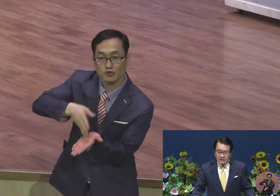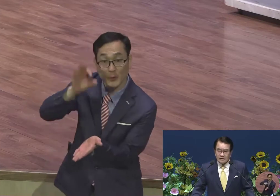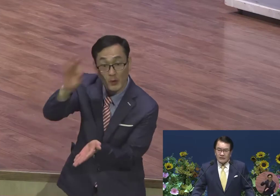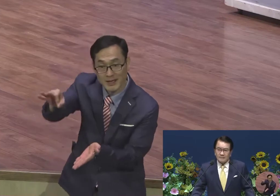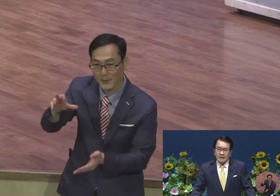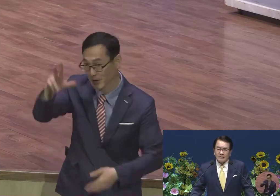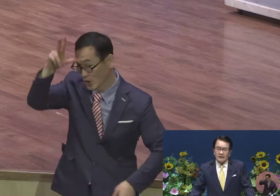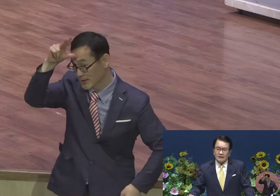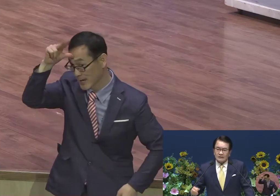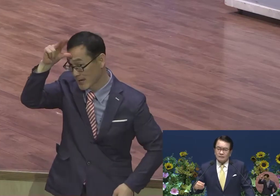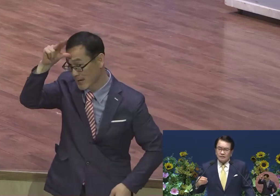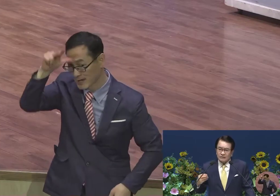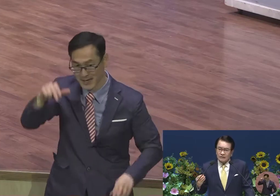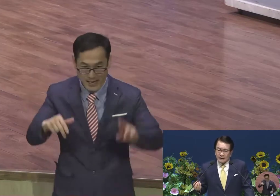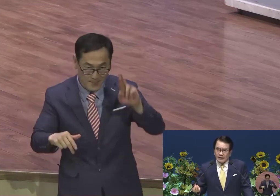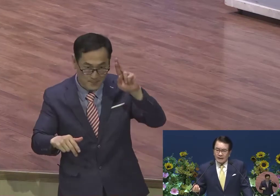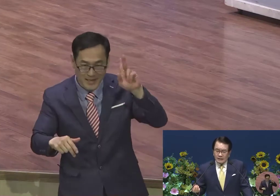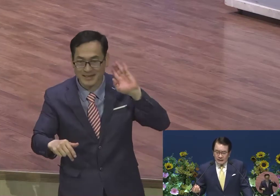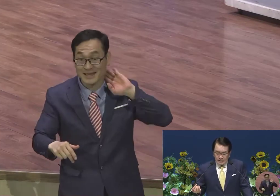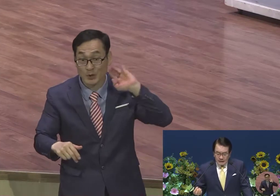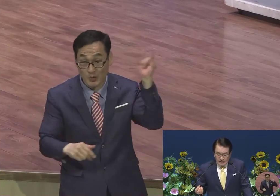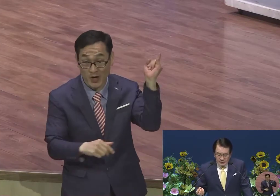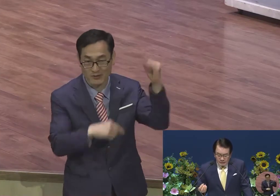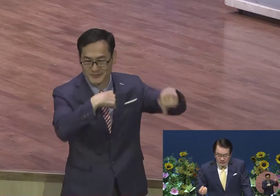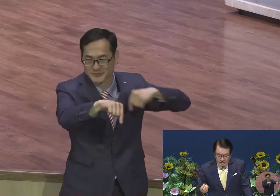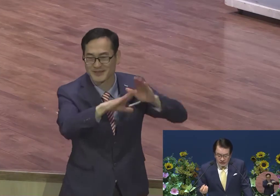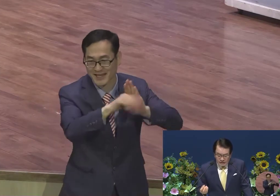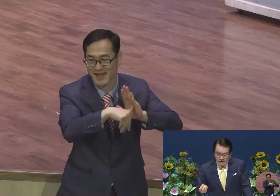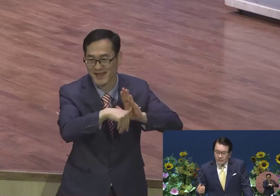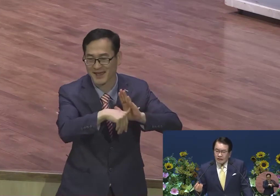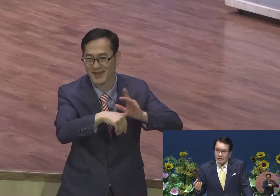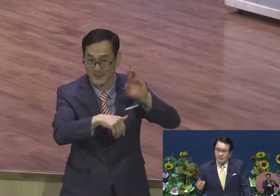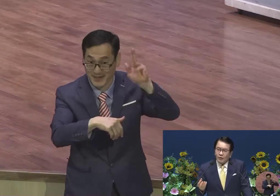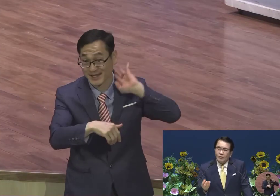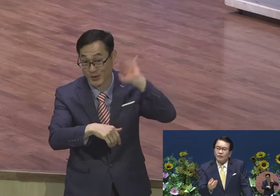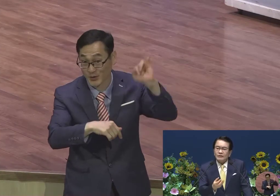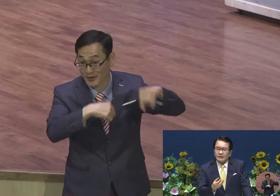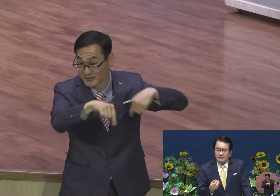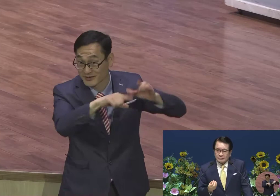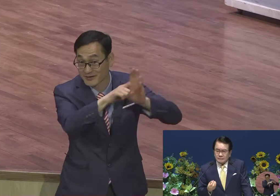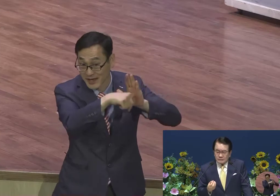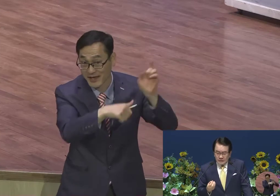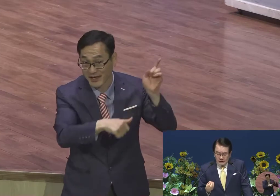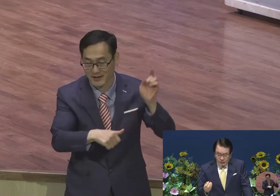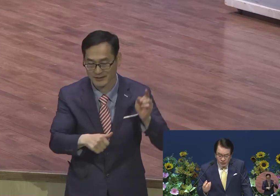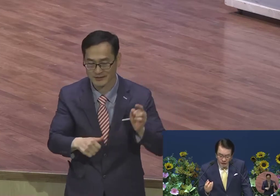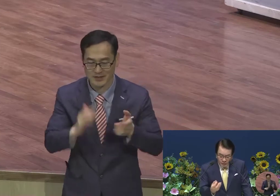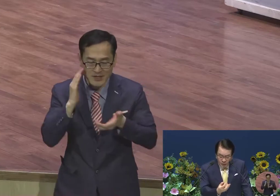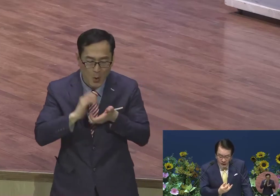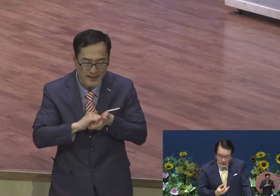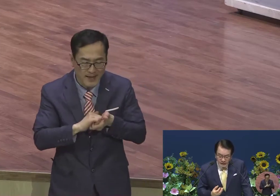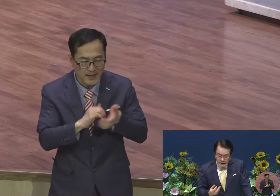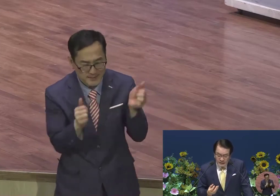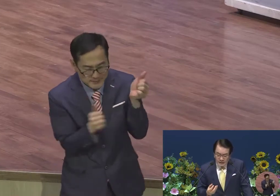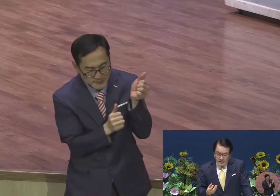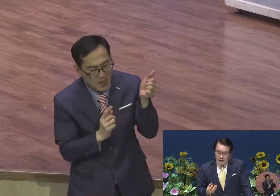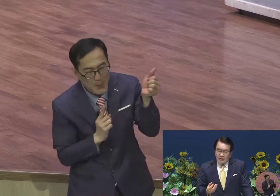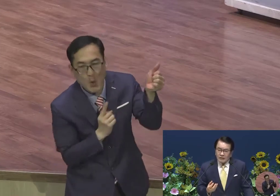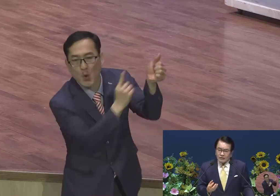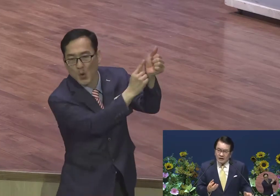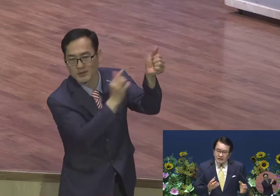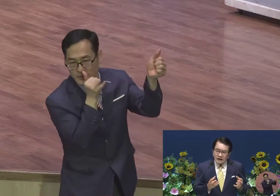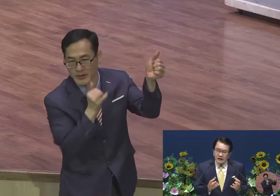경찰들이 박근혜 정부 시절에 정부 시절에 청와대 보고용이에요 청와대 보고를 하는데